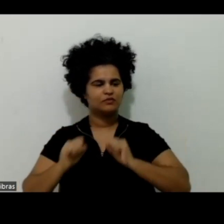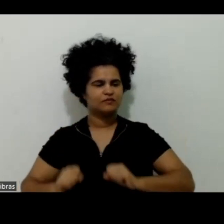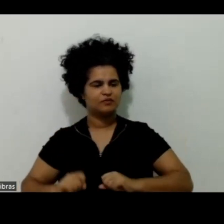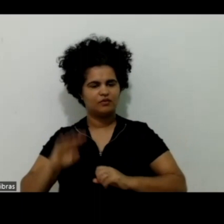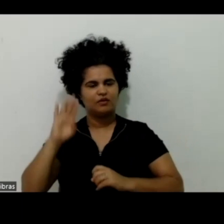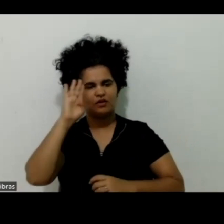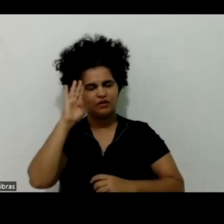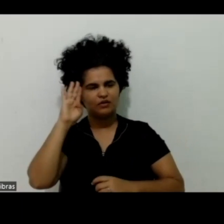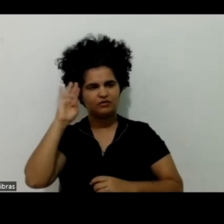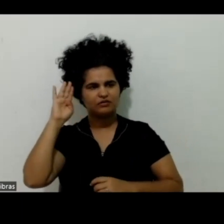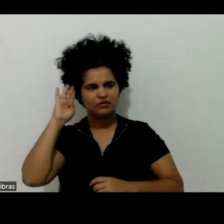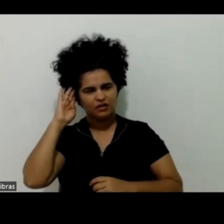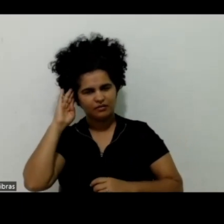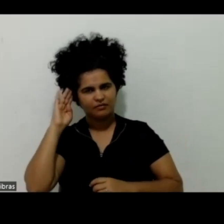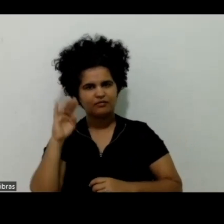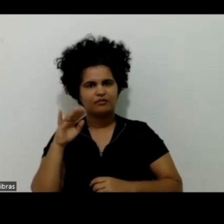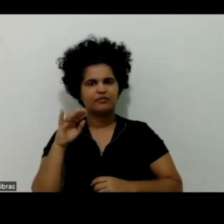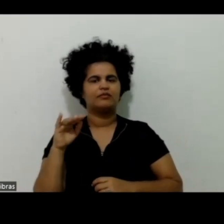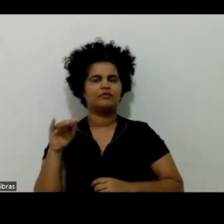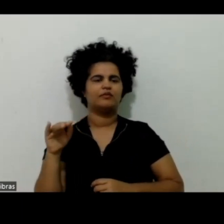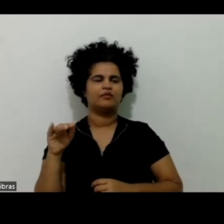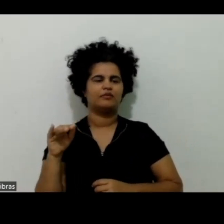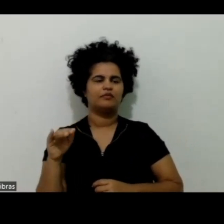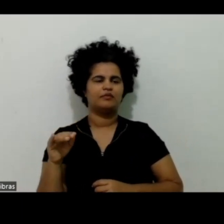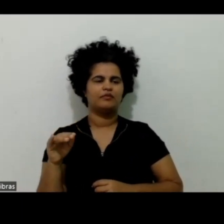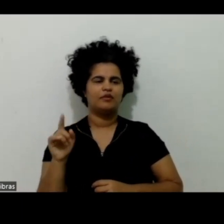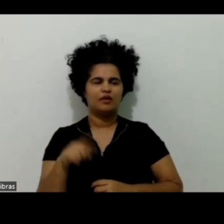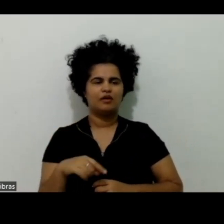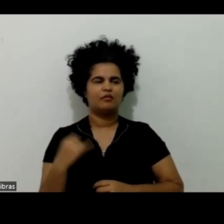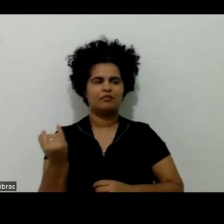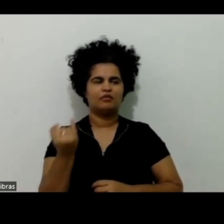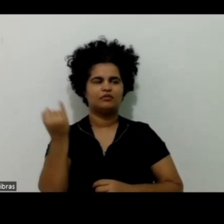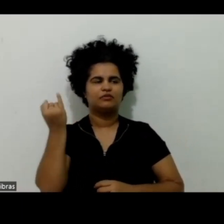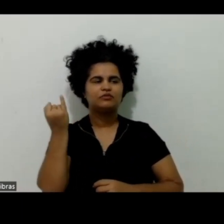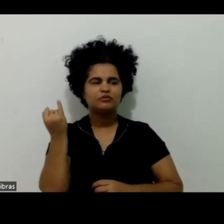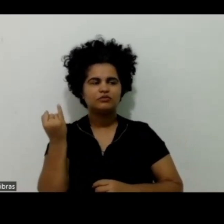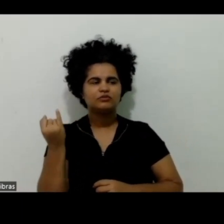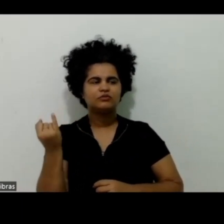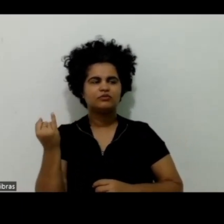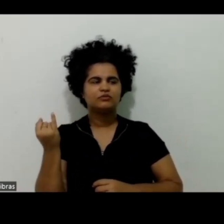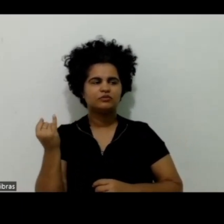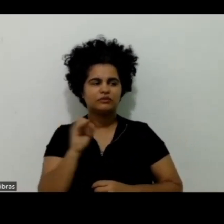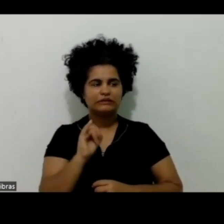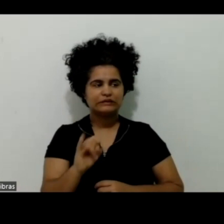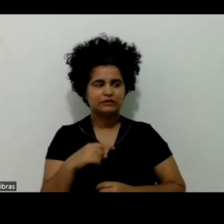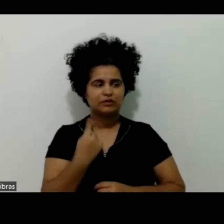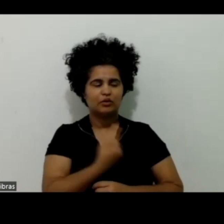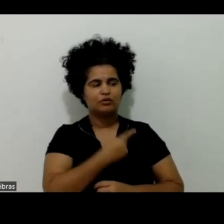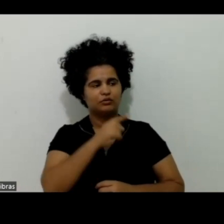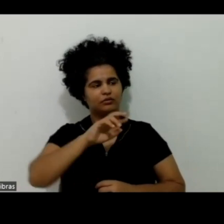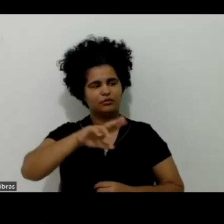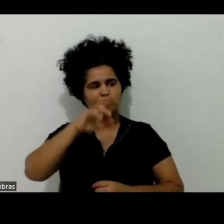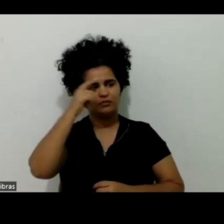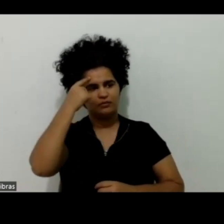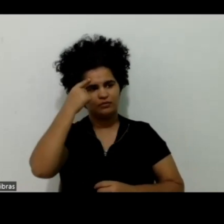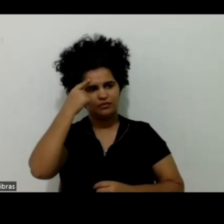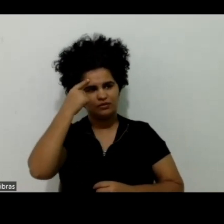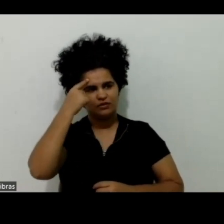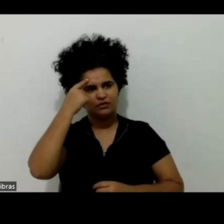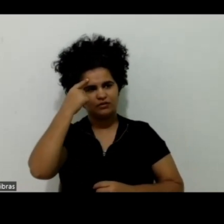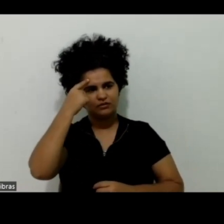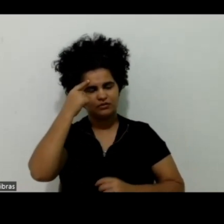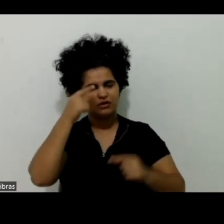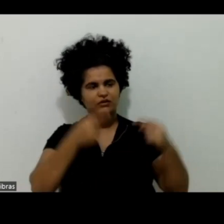o estágio, ele cumpre uma função importantíssima para isso. E se a gente não pensa, e aí eu estou dizendo que é uma